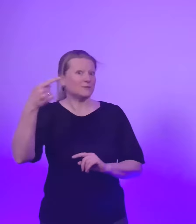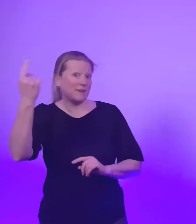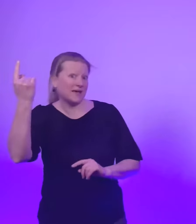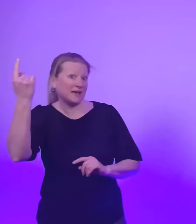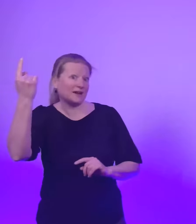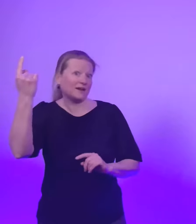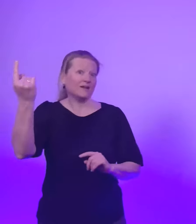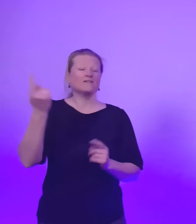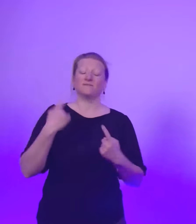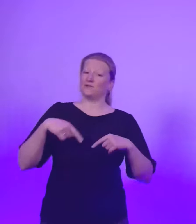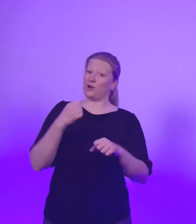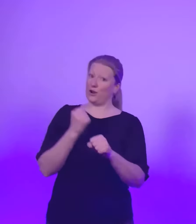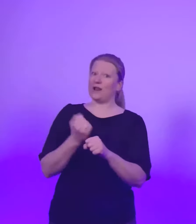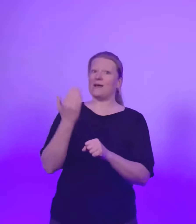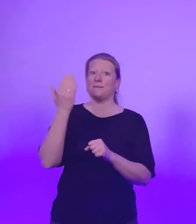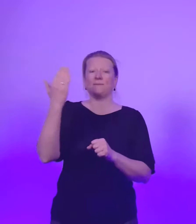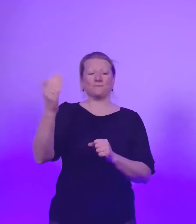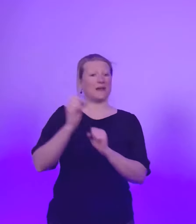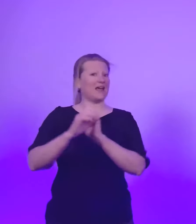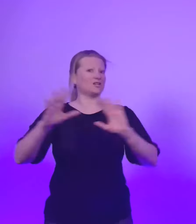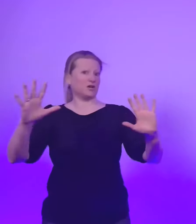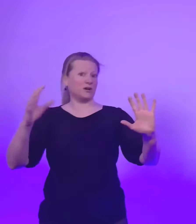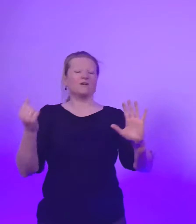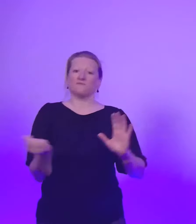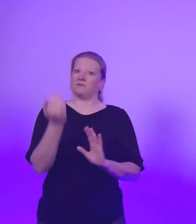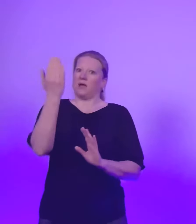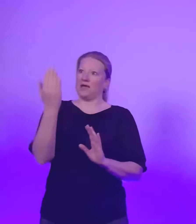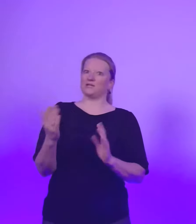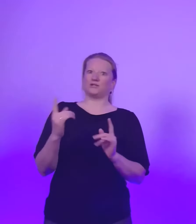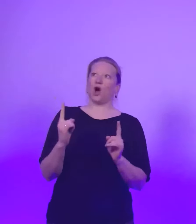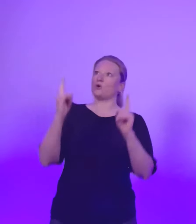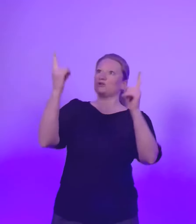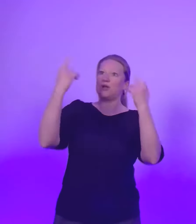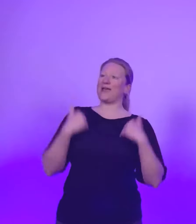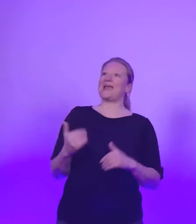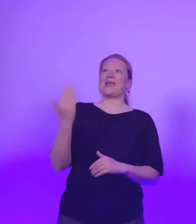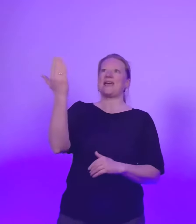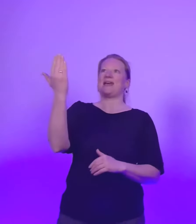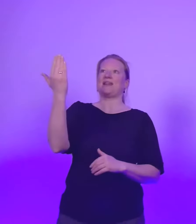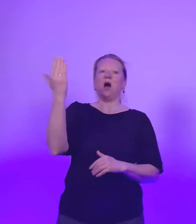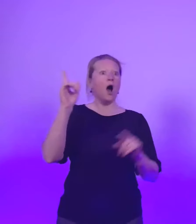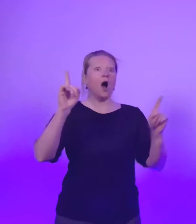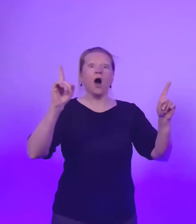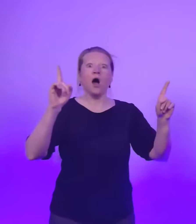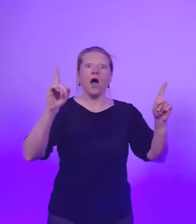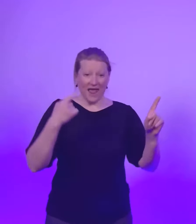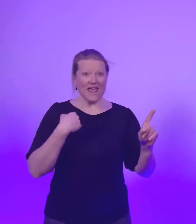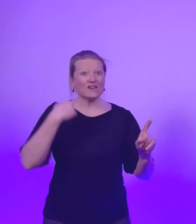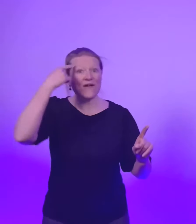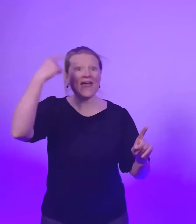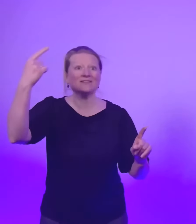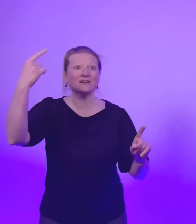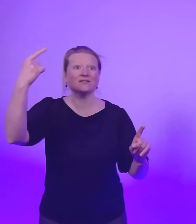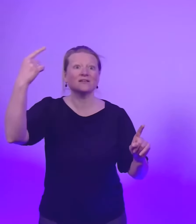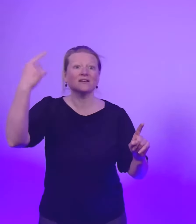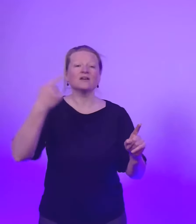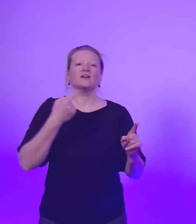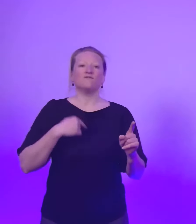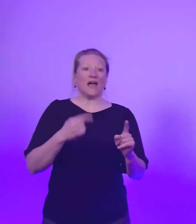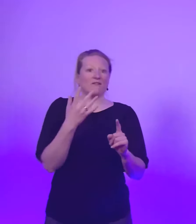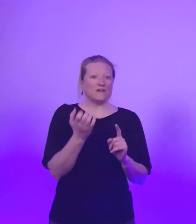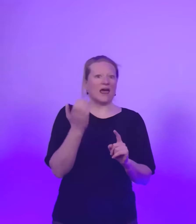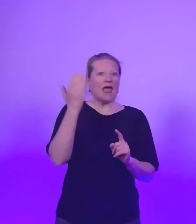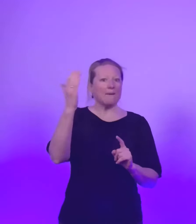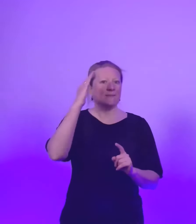steeds meer. En wij zullen hem prijzen, want hij is de hoogste Heer. Ik weet het! Ja, en wij willen hem